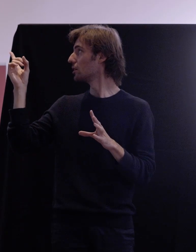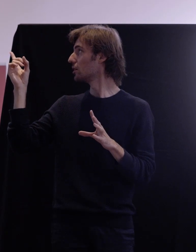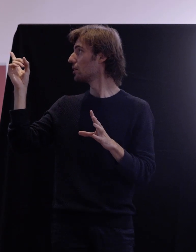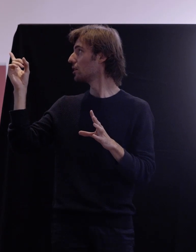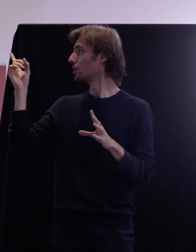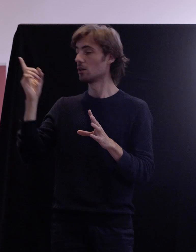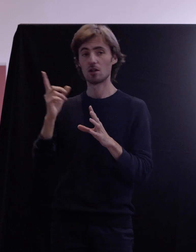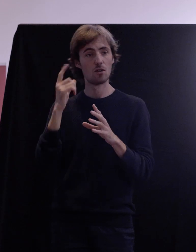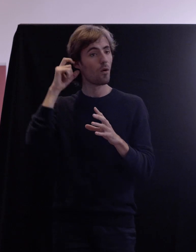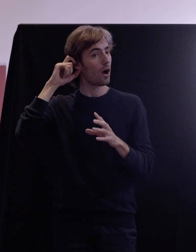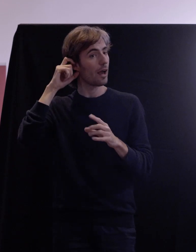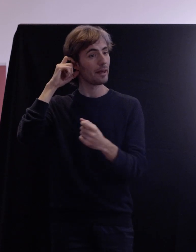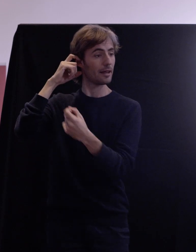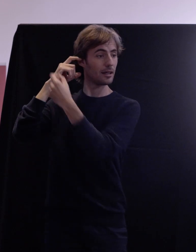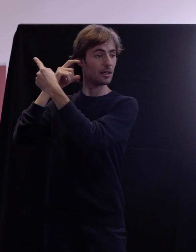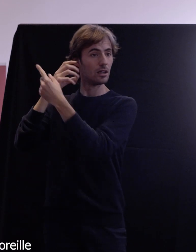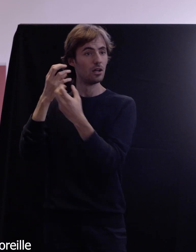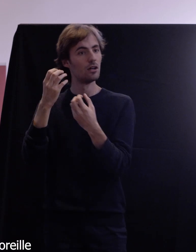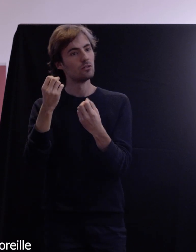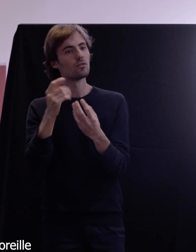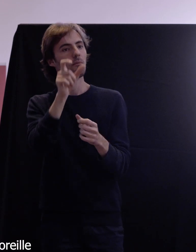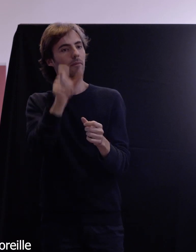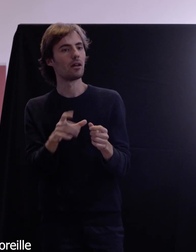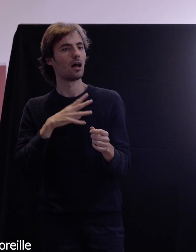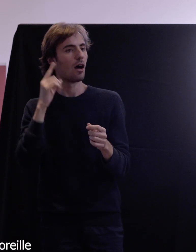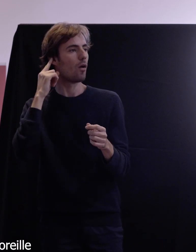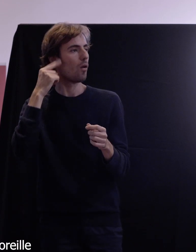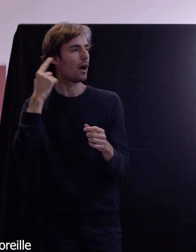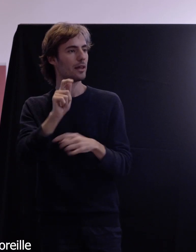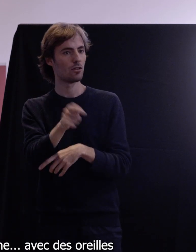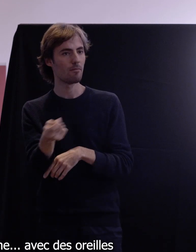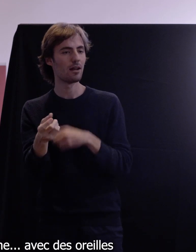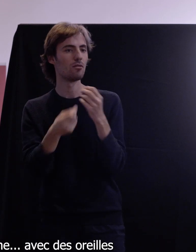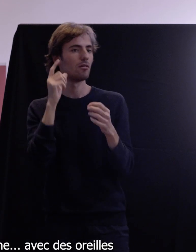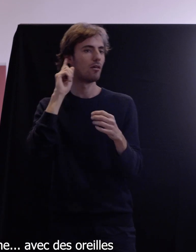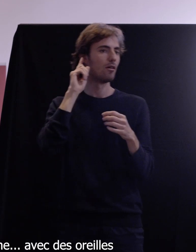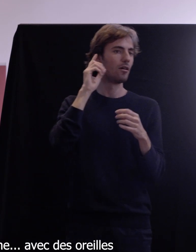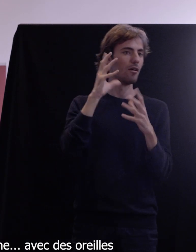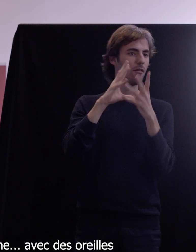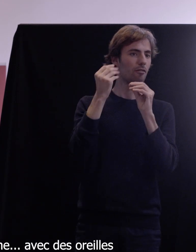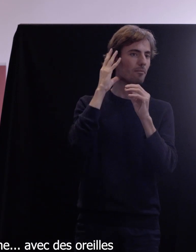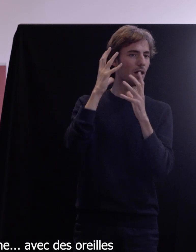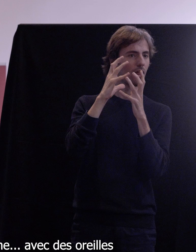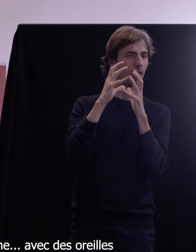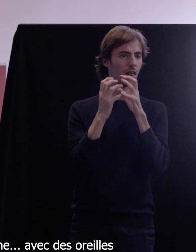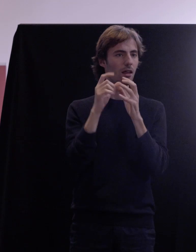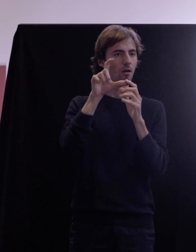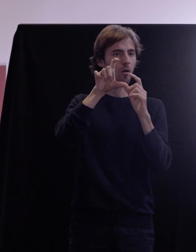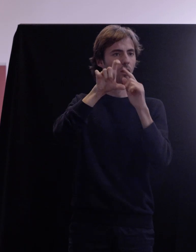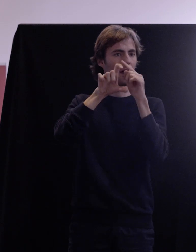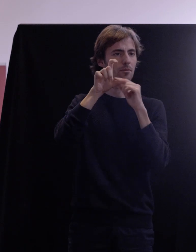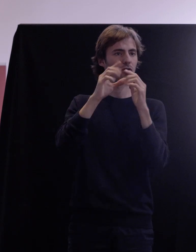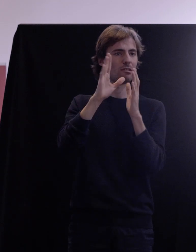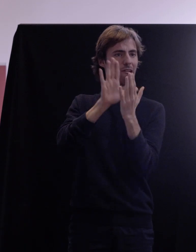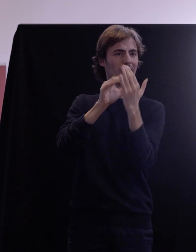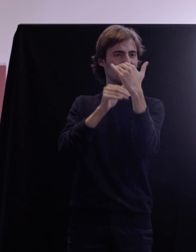Souvent, soit ils ont une oreille normale, soit une oreille qui est un peu malformative, mais qui est quand même avec des oreilles un peu carrées, et puis des